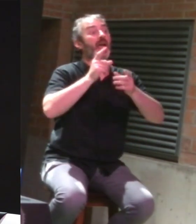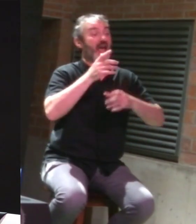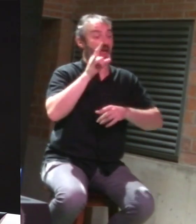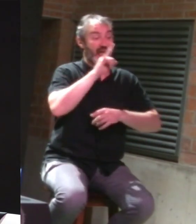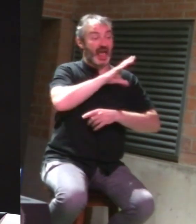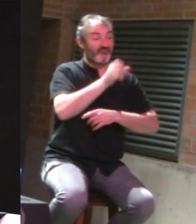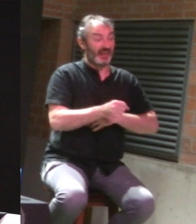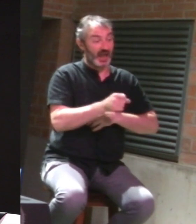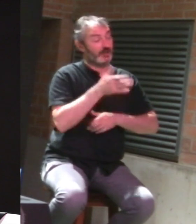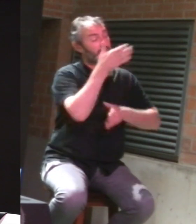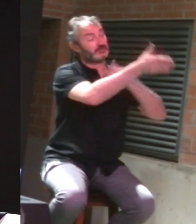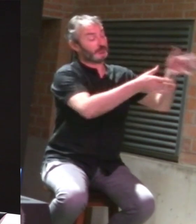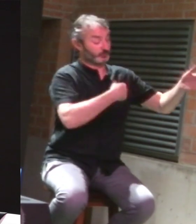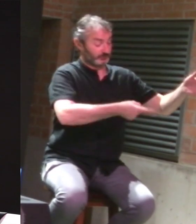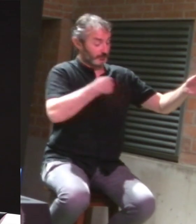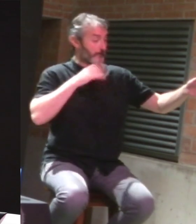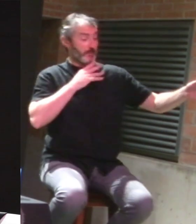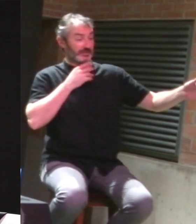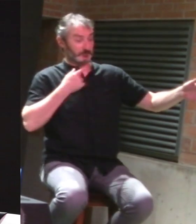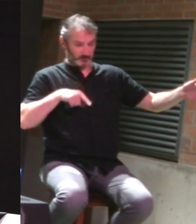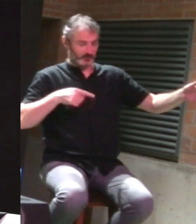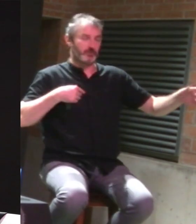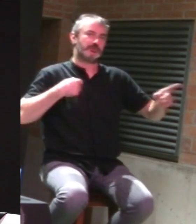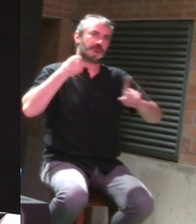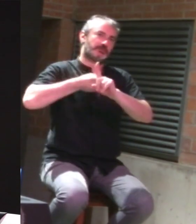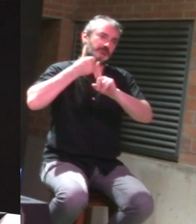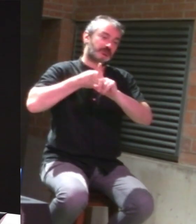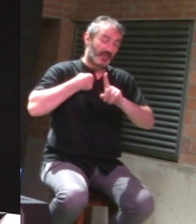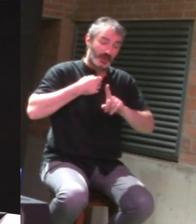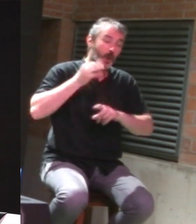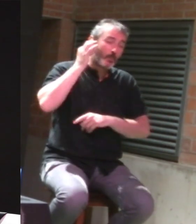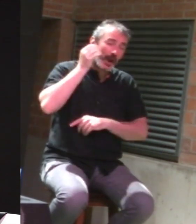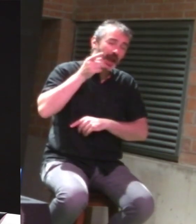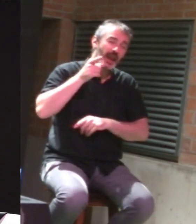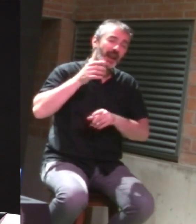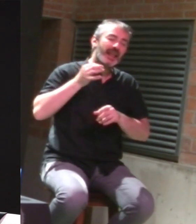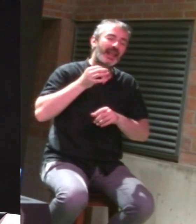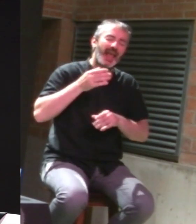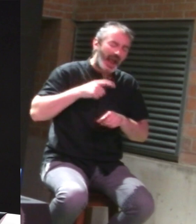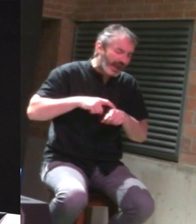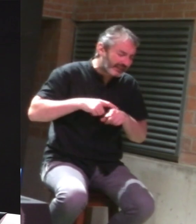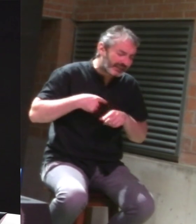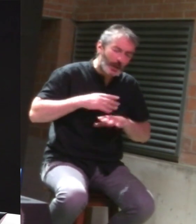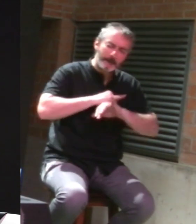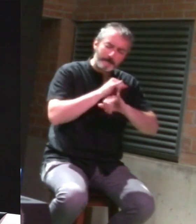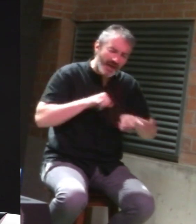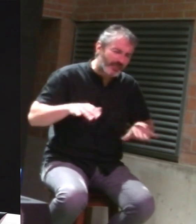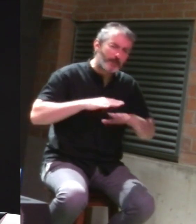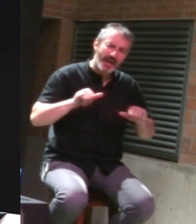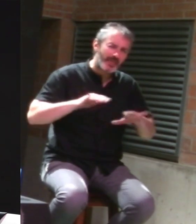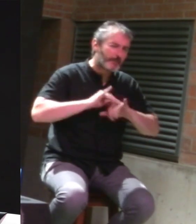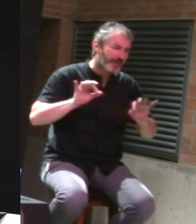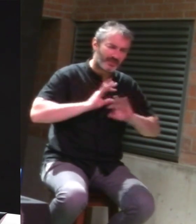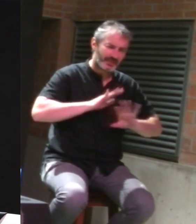l'Àfrica i abans havien anat a les guerres de Cuba, i una constant de totes aquestes dones és que són pacifistes i que estan